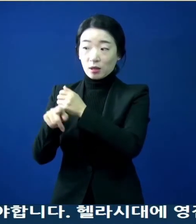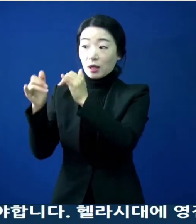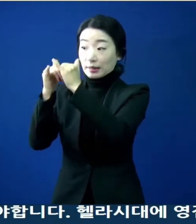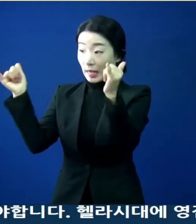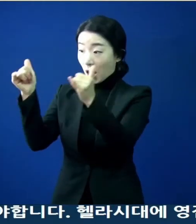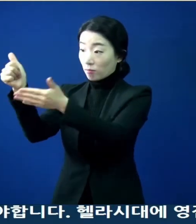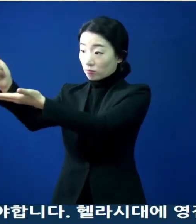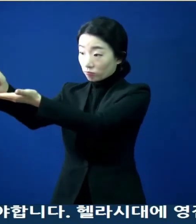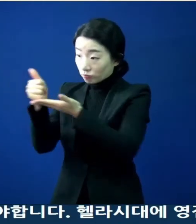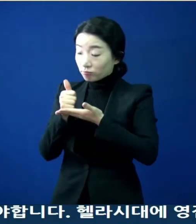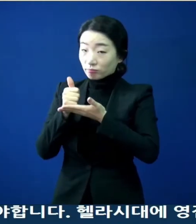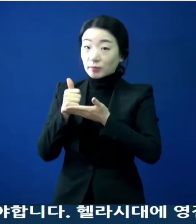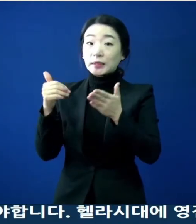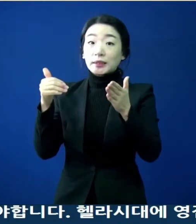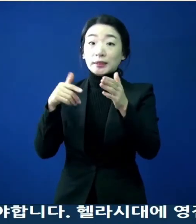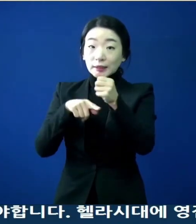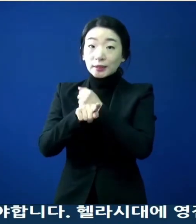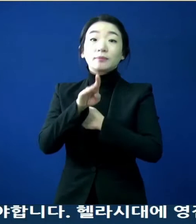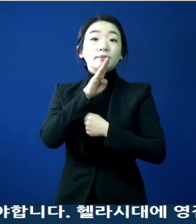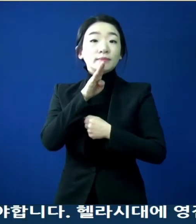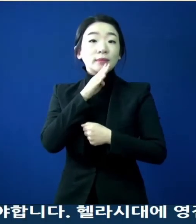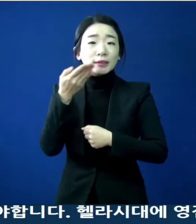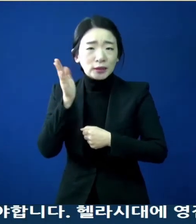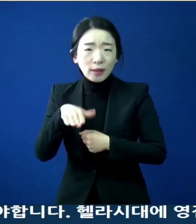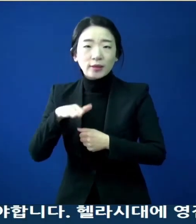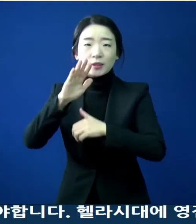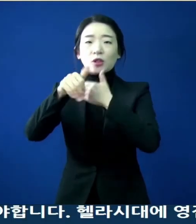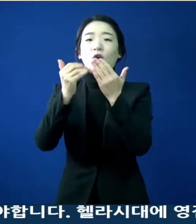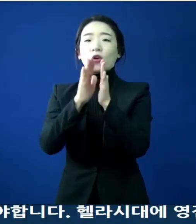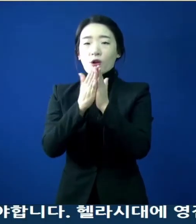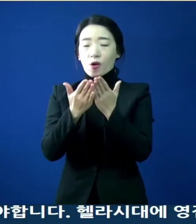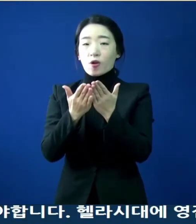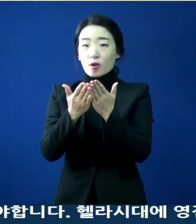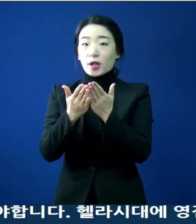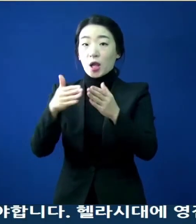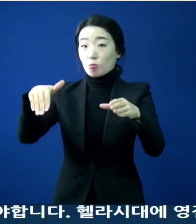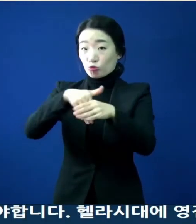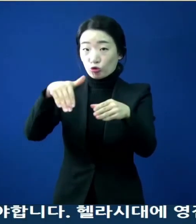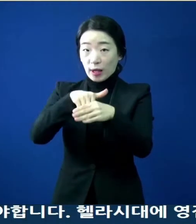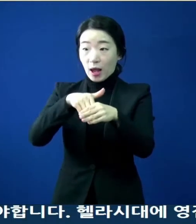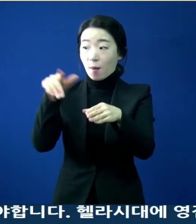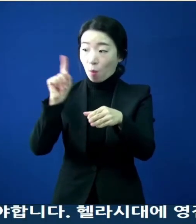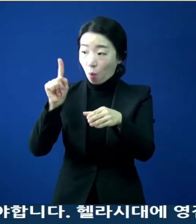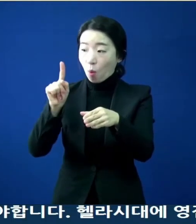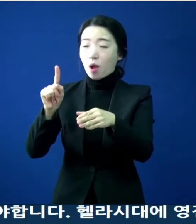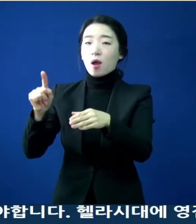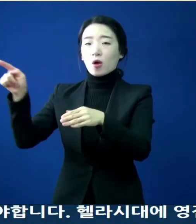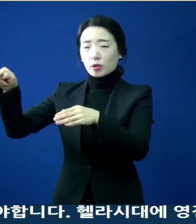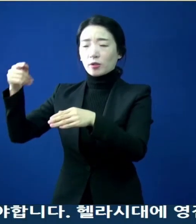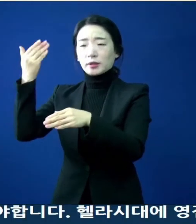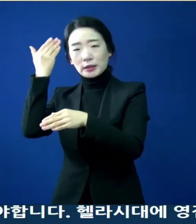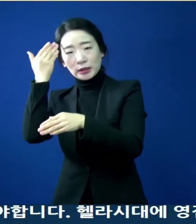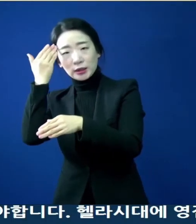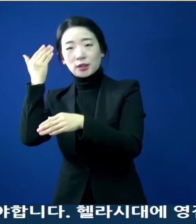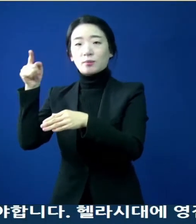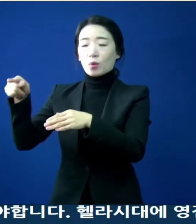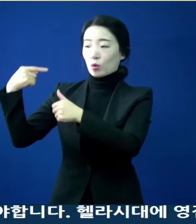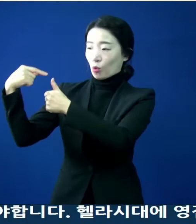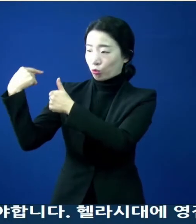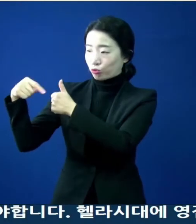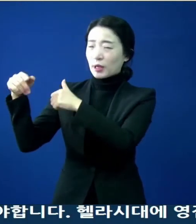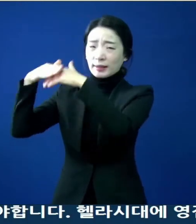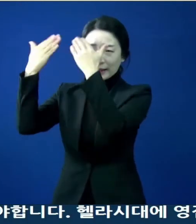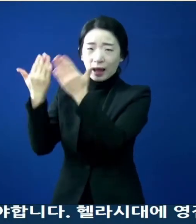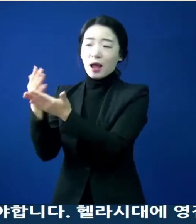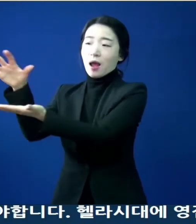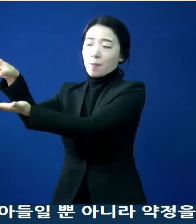대접하는 쪽으로만 쓰이고 있는데 성경의 문화 가운데는 그렇지 않았다는 사실이죠.